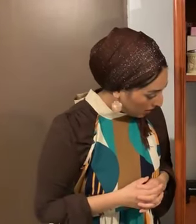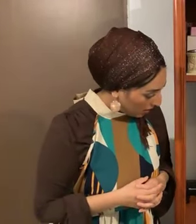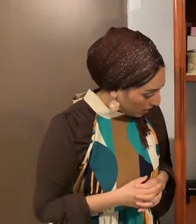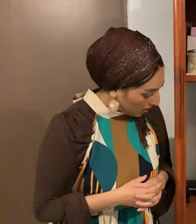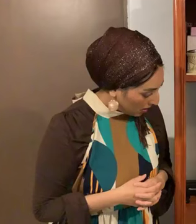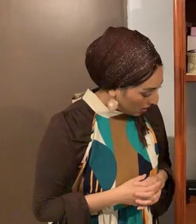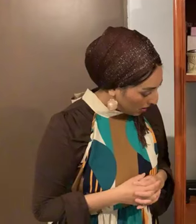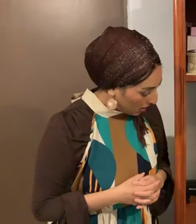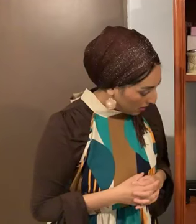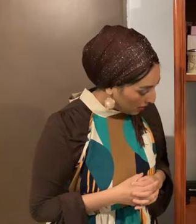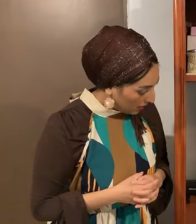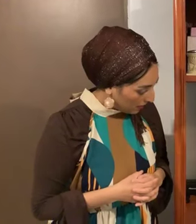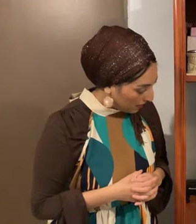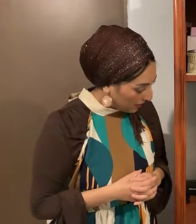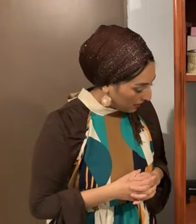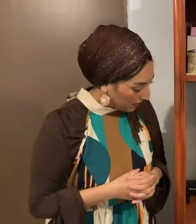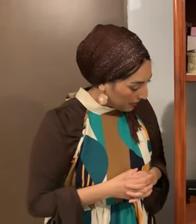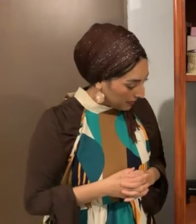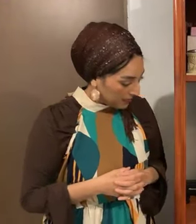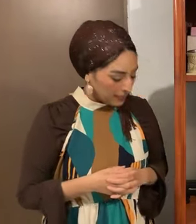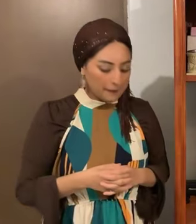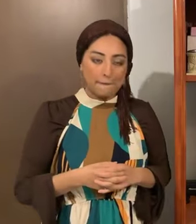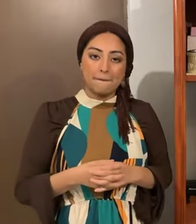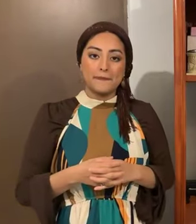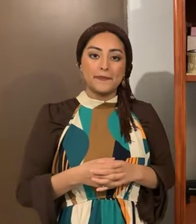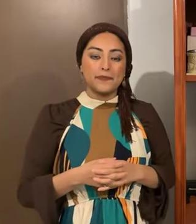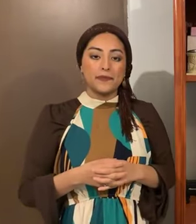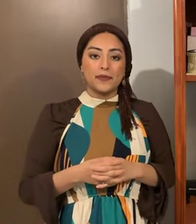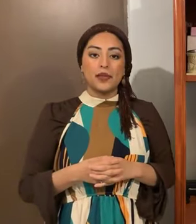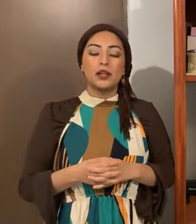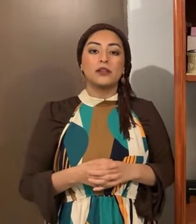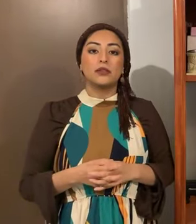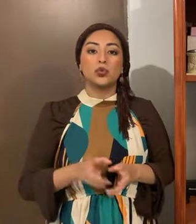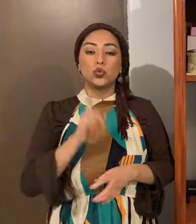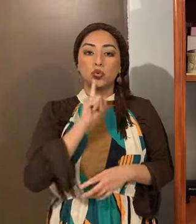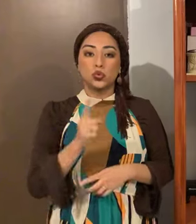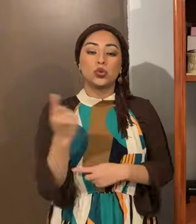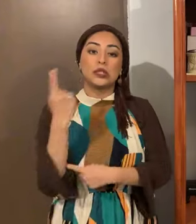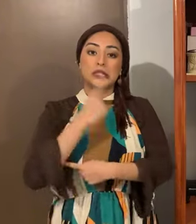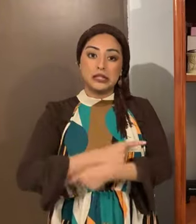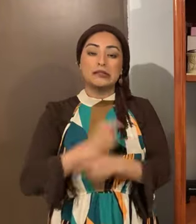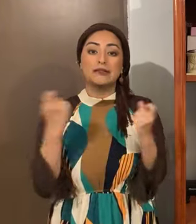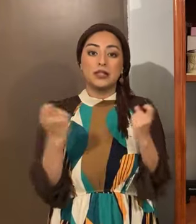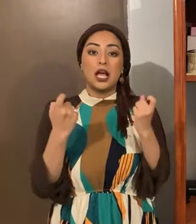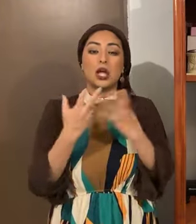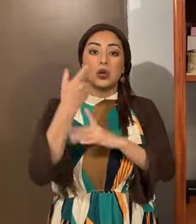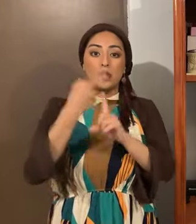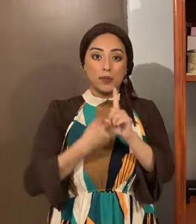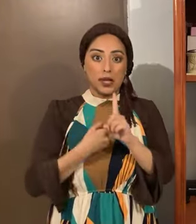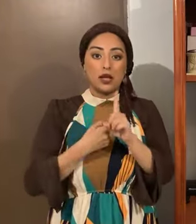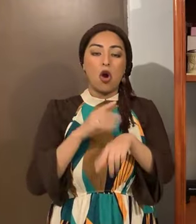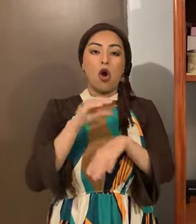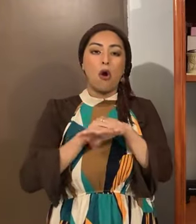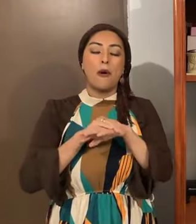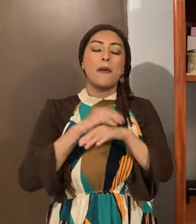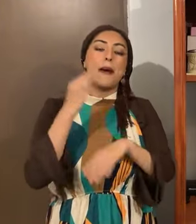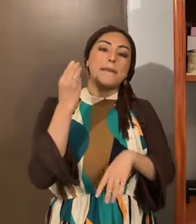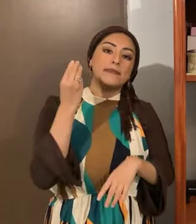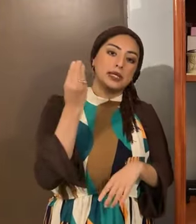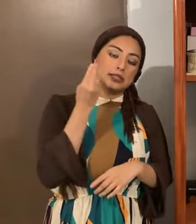marcan 4.5%, ya estaría muy pasado. Entonces lo correcto es celebrar los jodes el